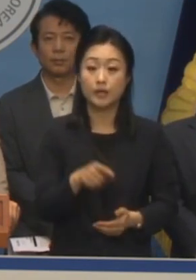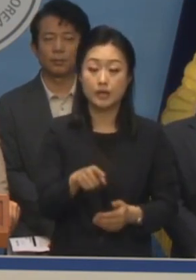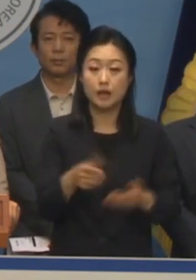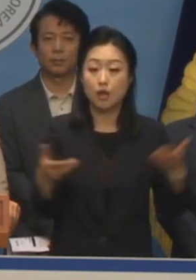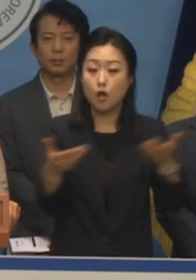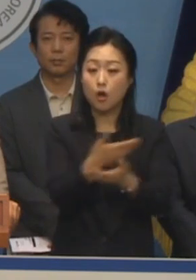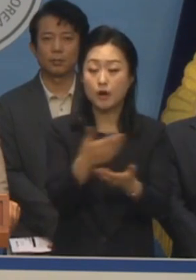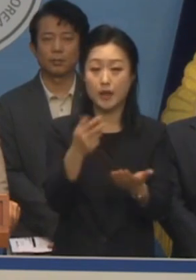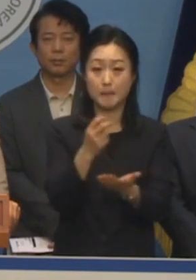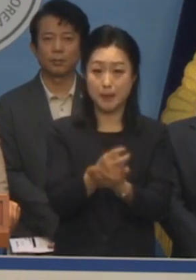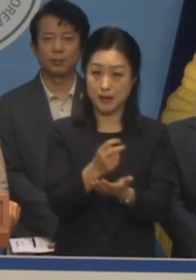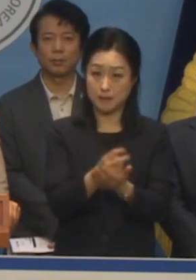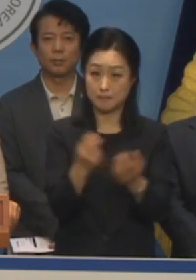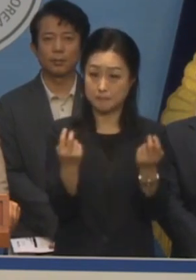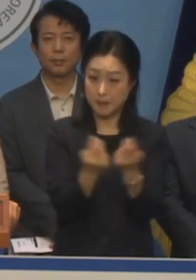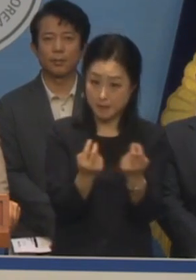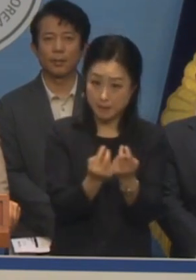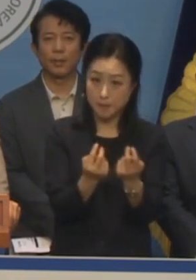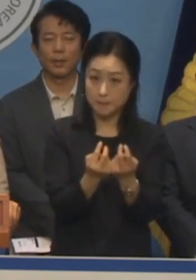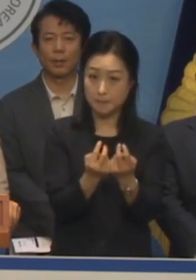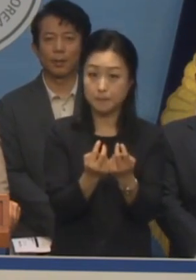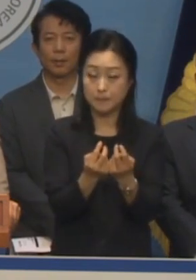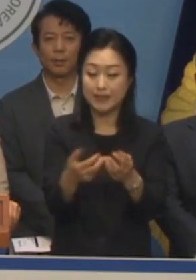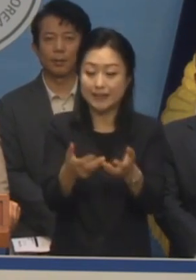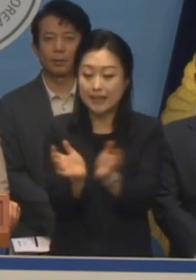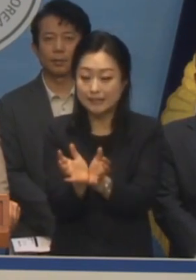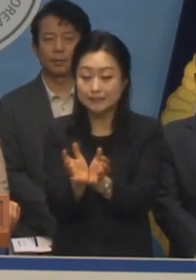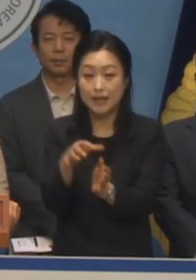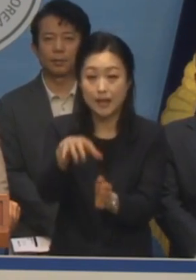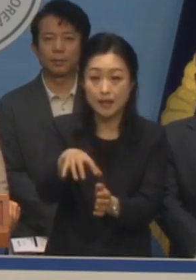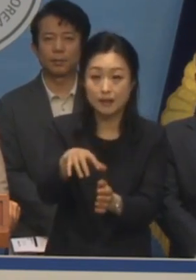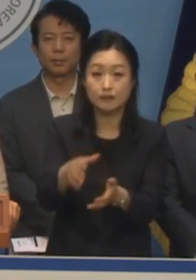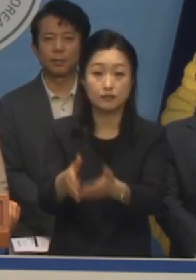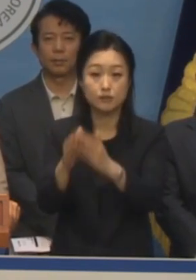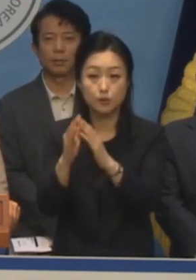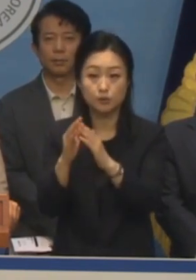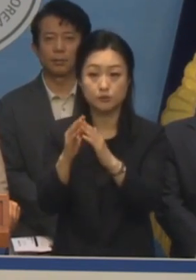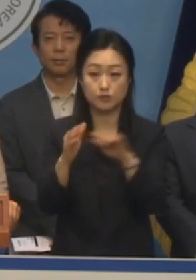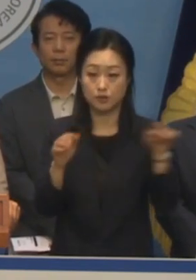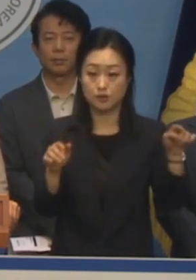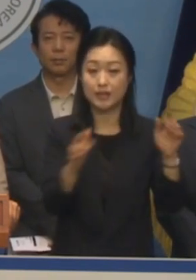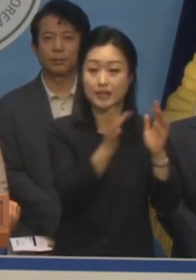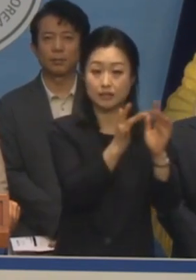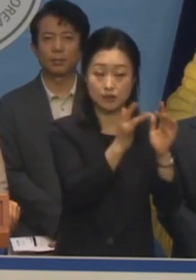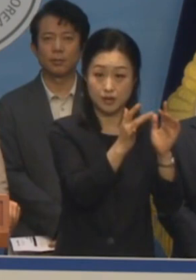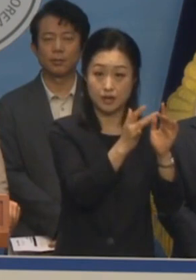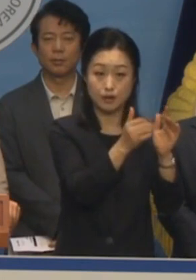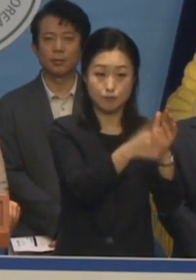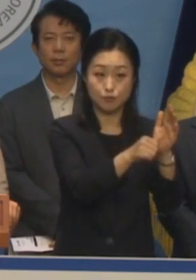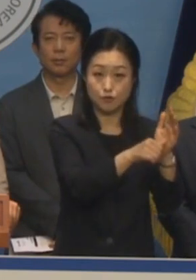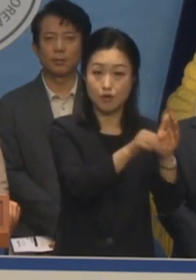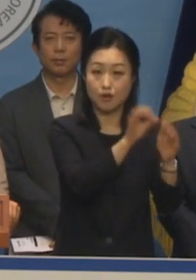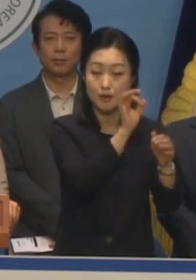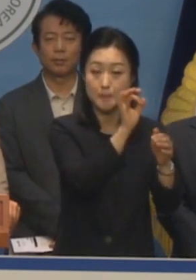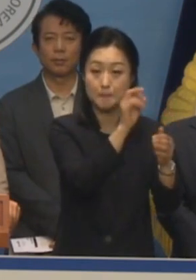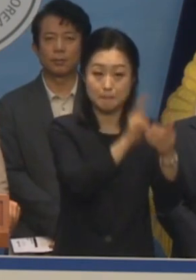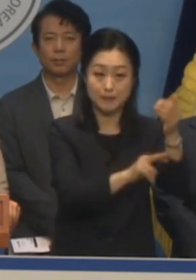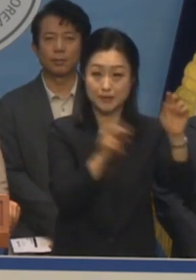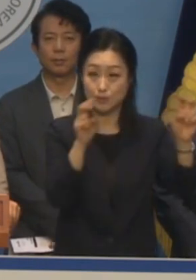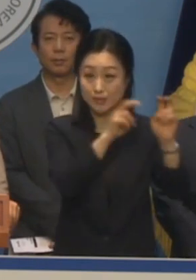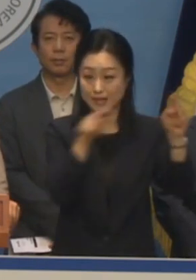거래 방식이나 거래 조건에 대해서도 입점업체들이 단체를 구성해서 입점업체 단체들과 온라인 플랫폼 사이에서의 단체 협상을 통해서 정하도록 하는